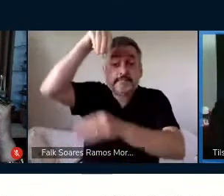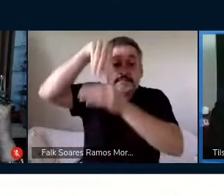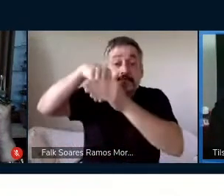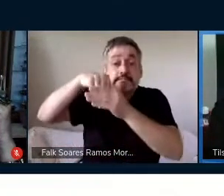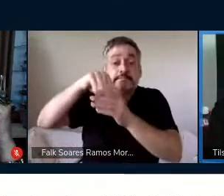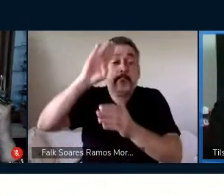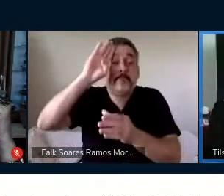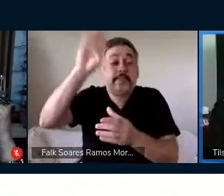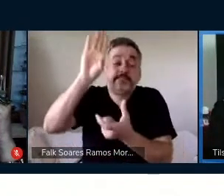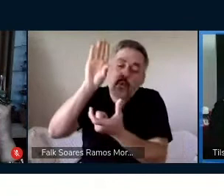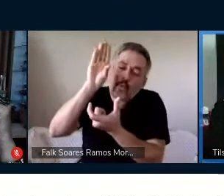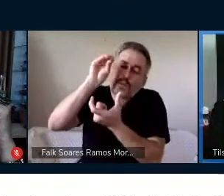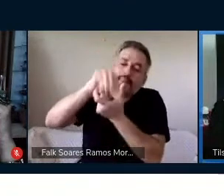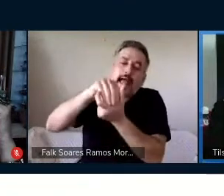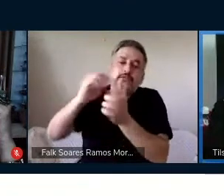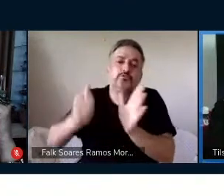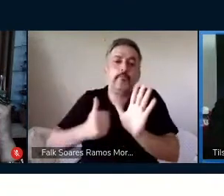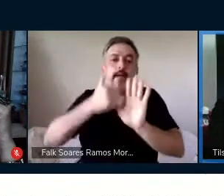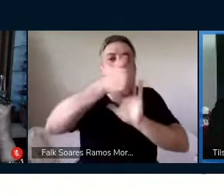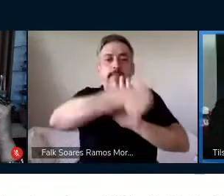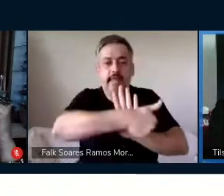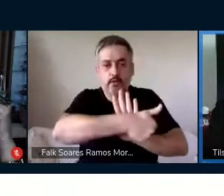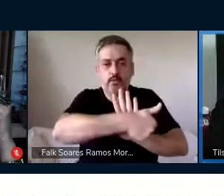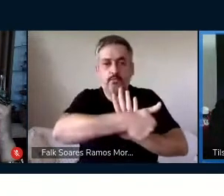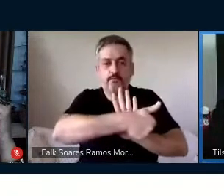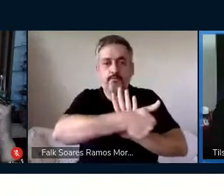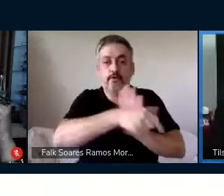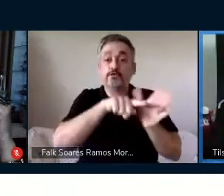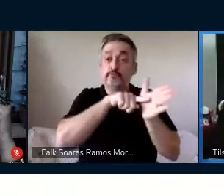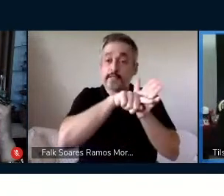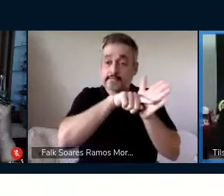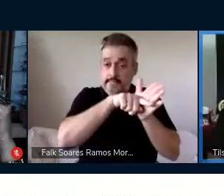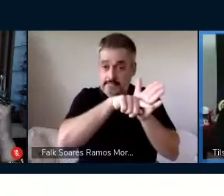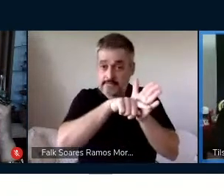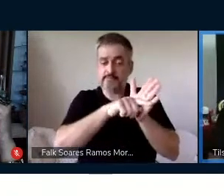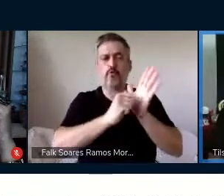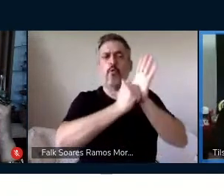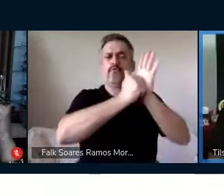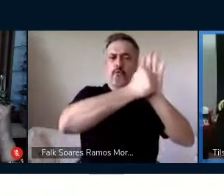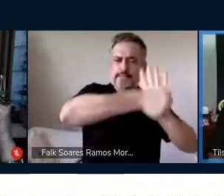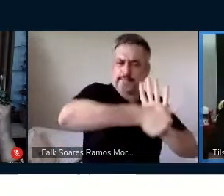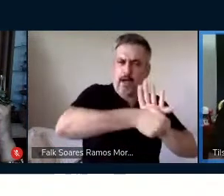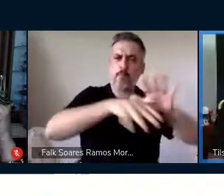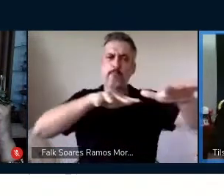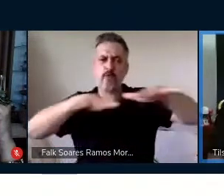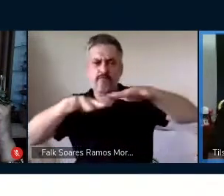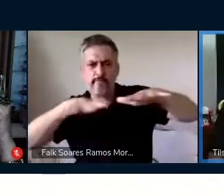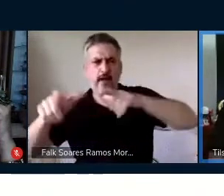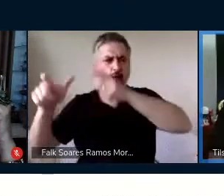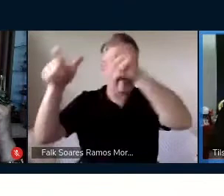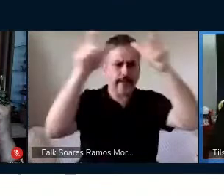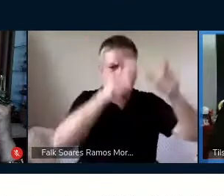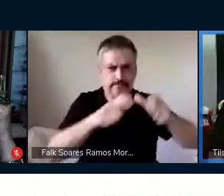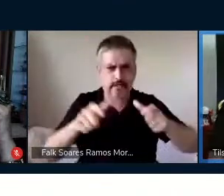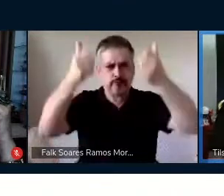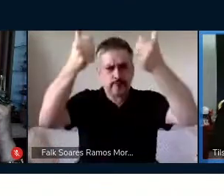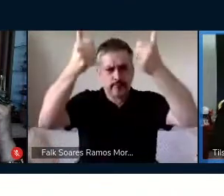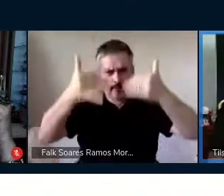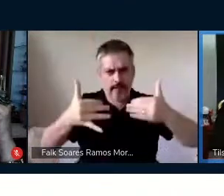construto F de Faust, traz a formação da UTCS. Ela é orientada pelos